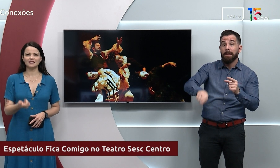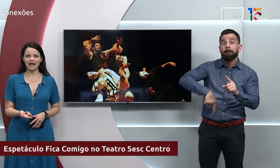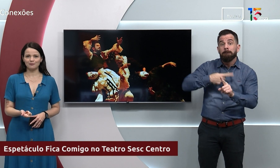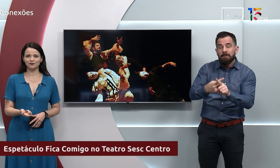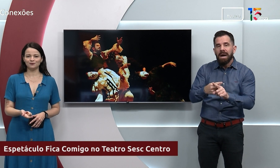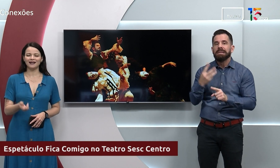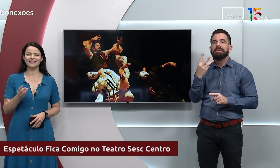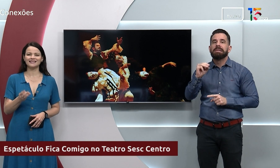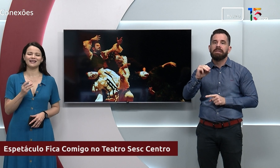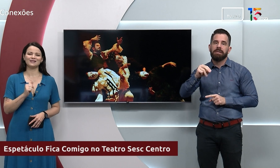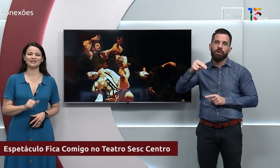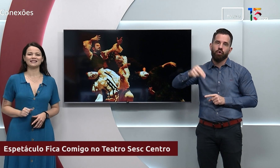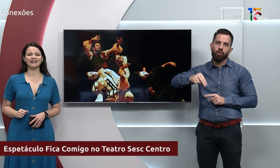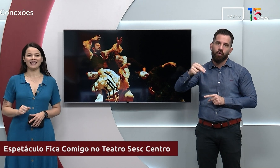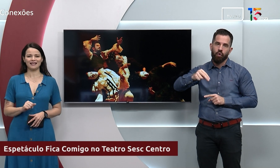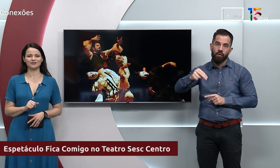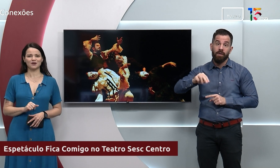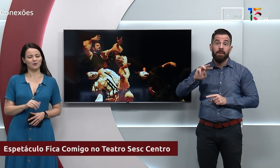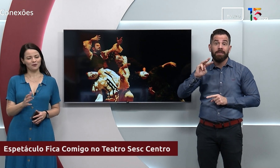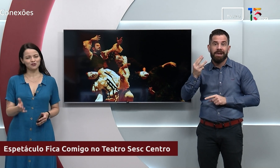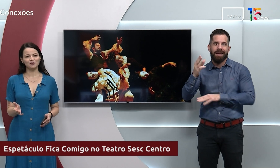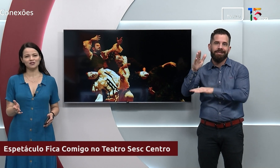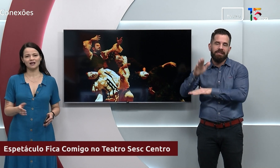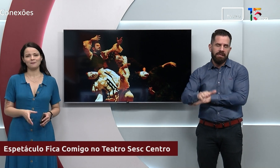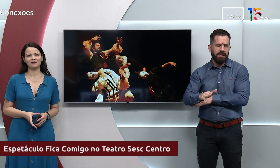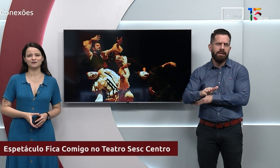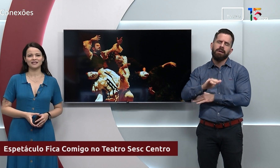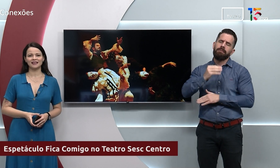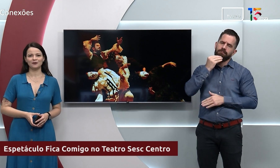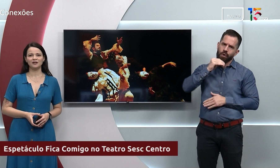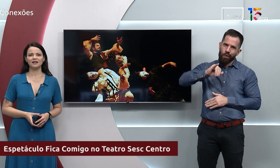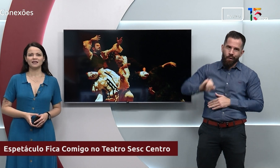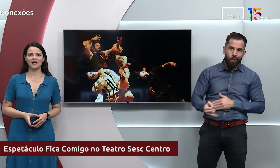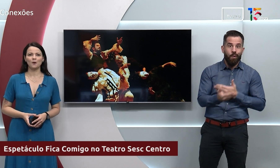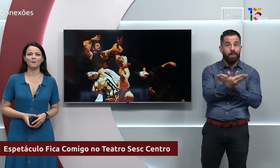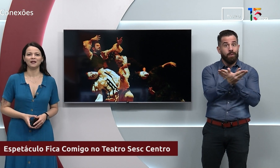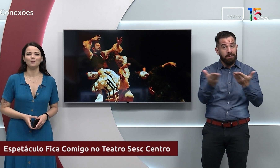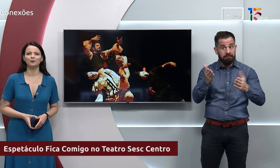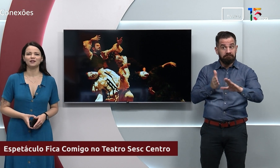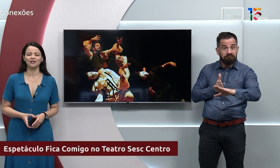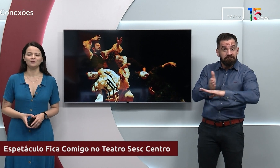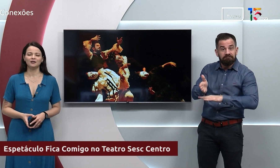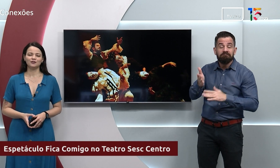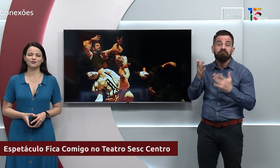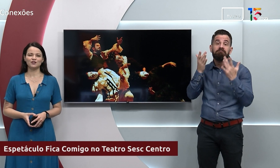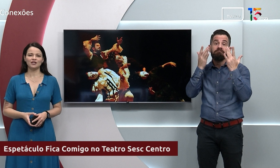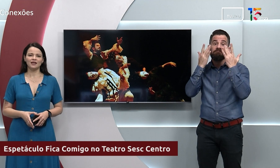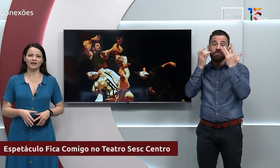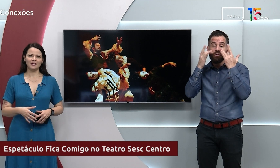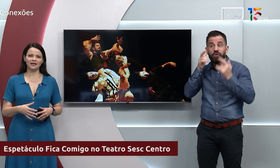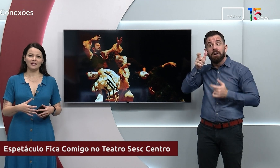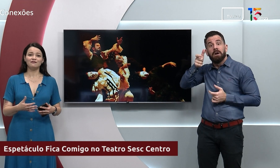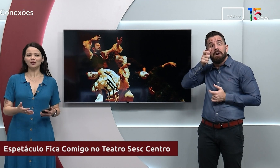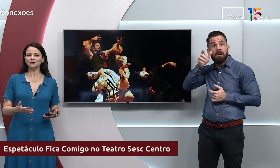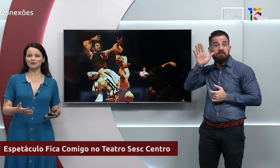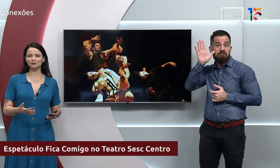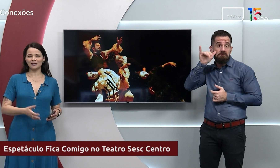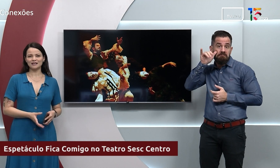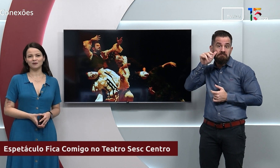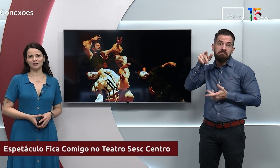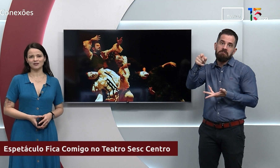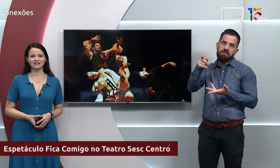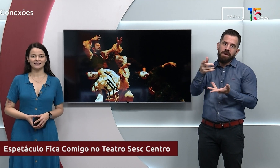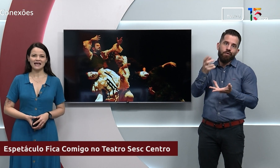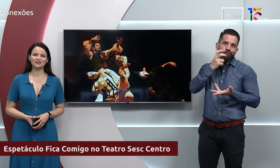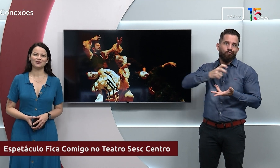novembro, sábado, às 3 horas da tarde. Uma ótima dica para você, então, que quer acompanhar um pouquinho de eventos